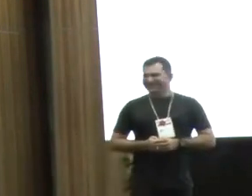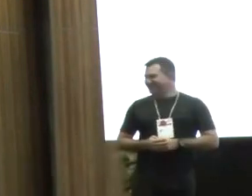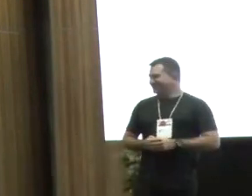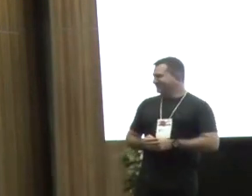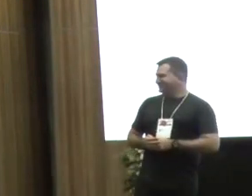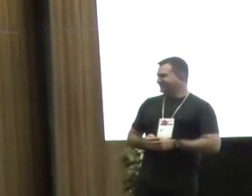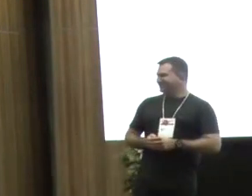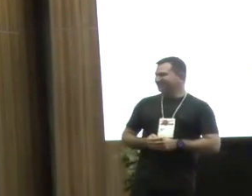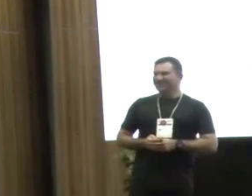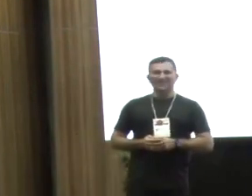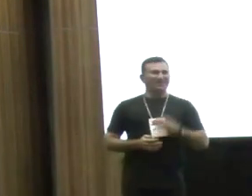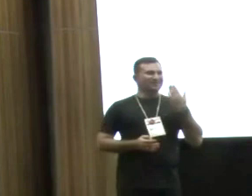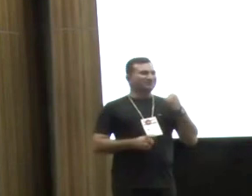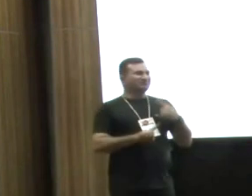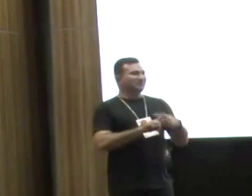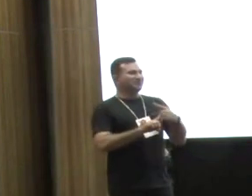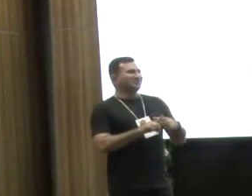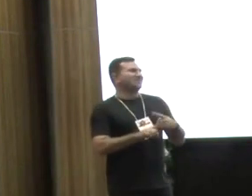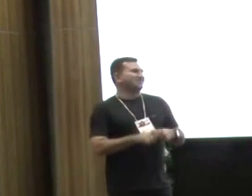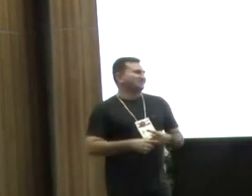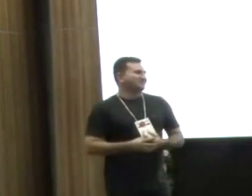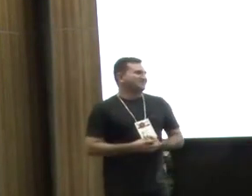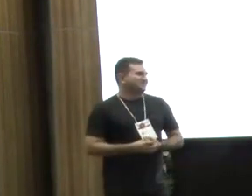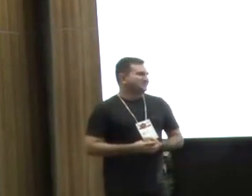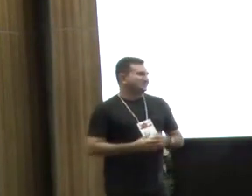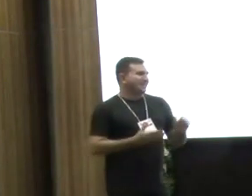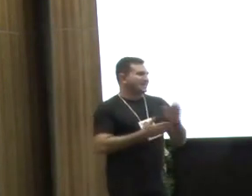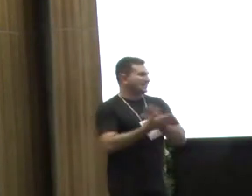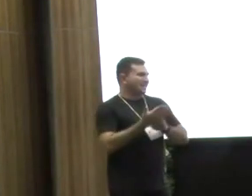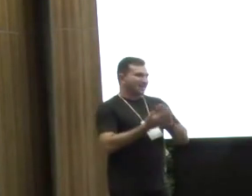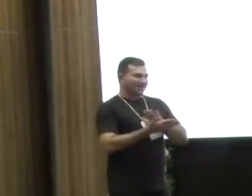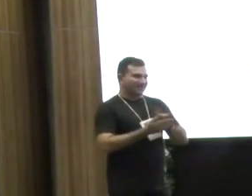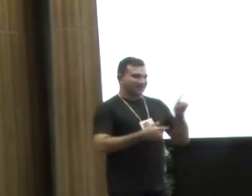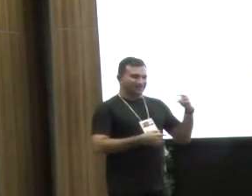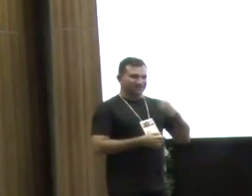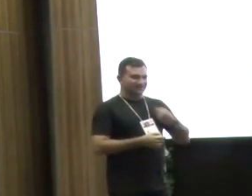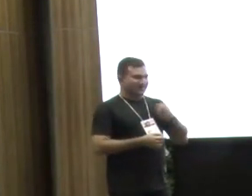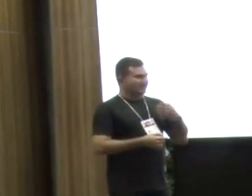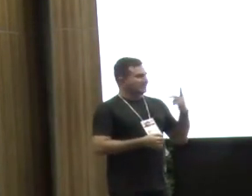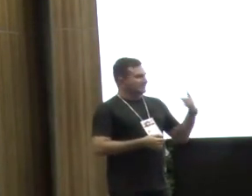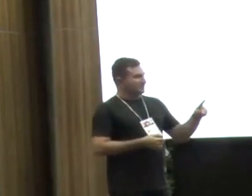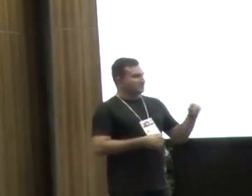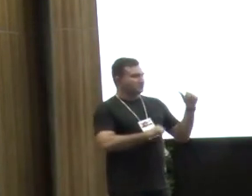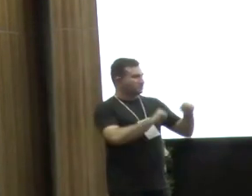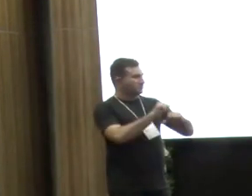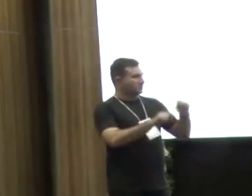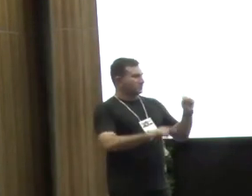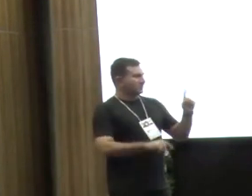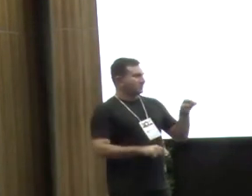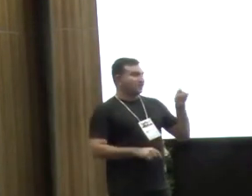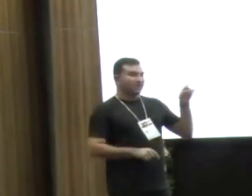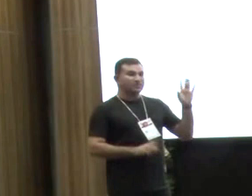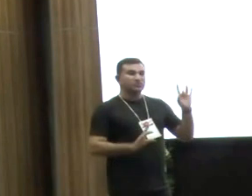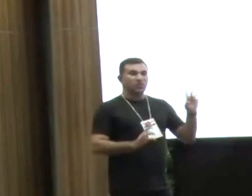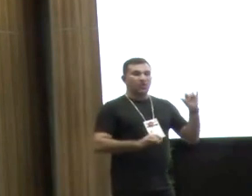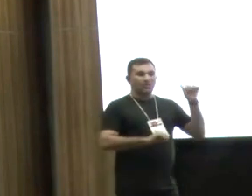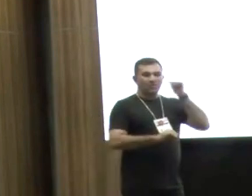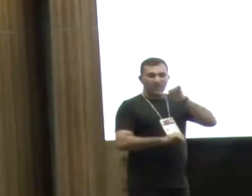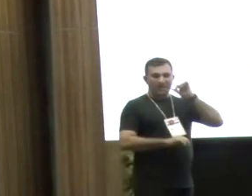E sabe por quê? Porque nada mudou na vida dele. Só as mulheres. Ele já está na 4ª.